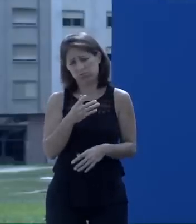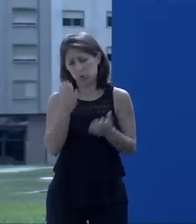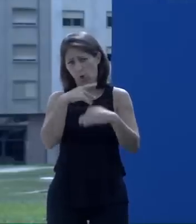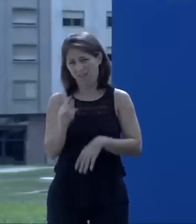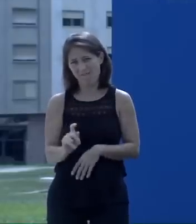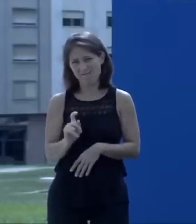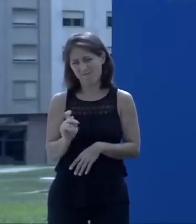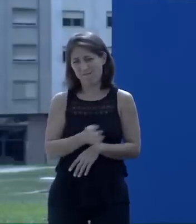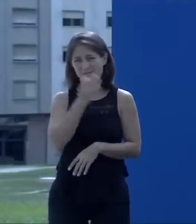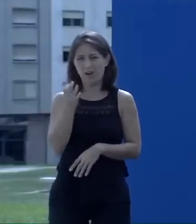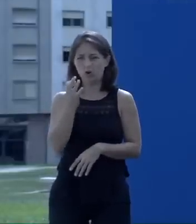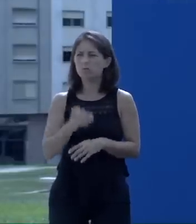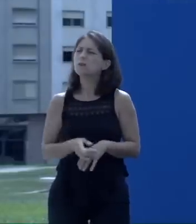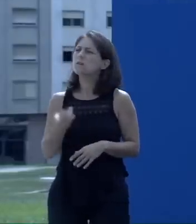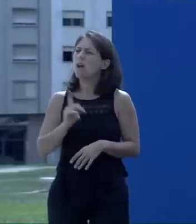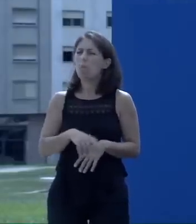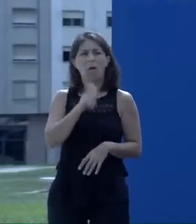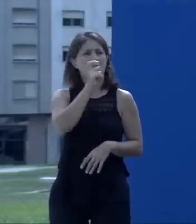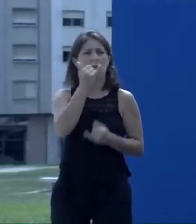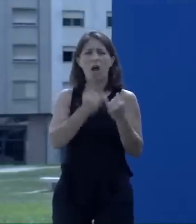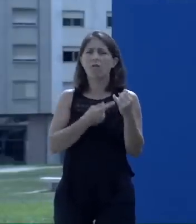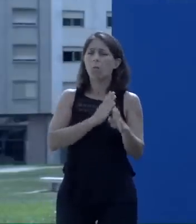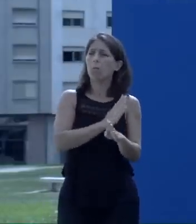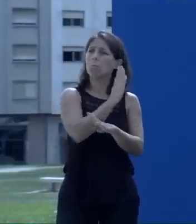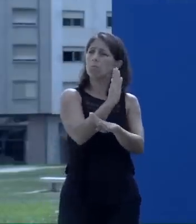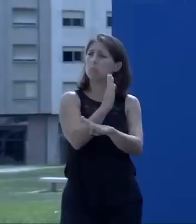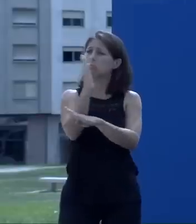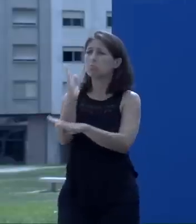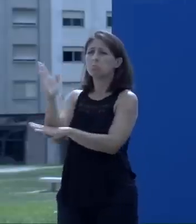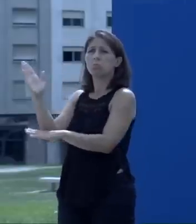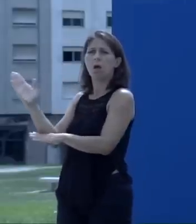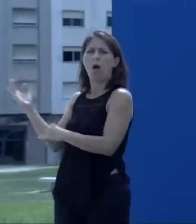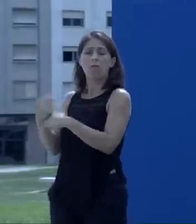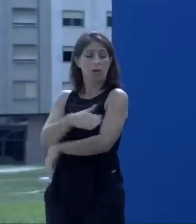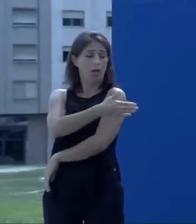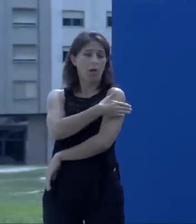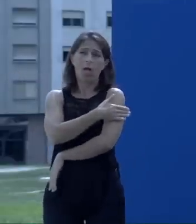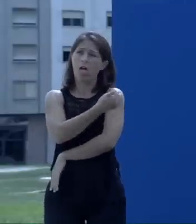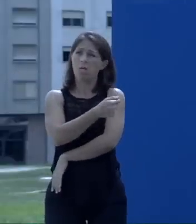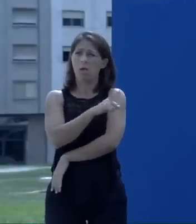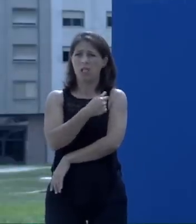Feijóo que se paseaba impunemente presentando ese parque acuático do Gachete dun Baltar,